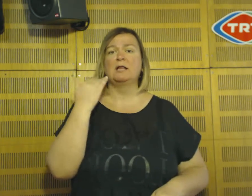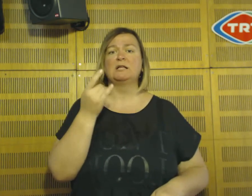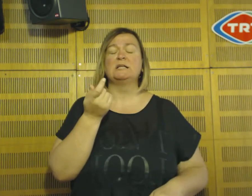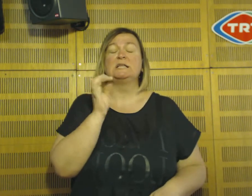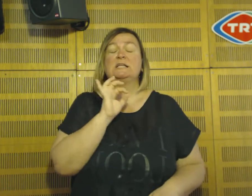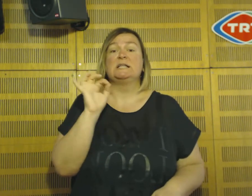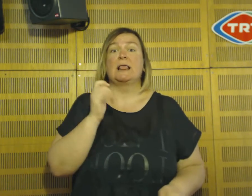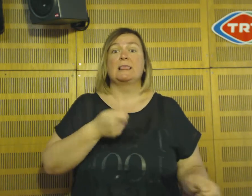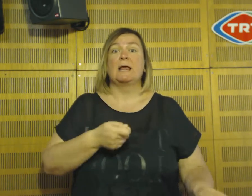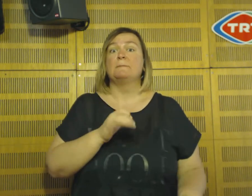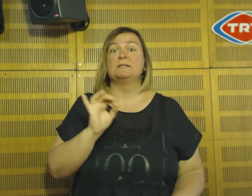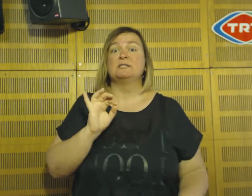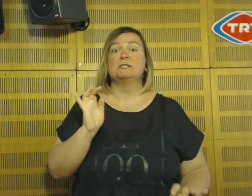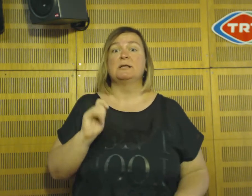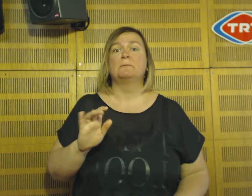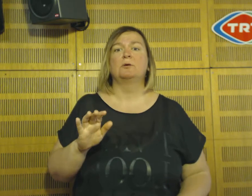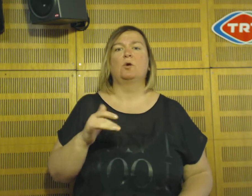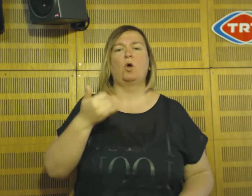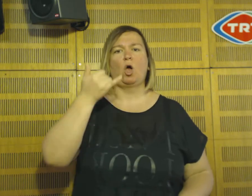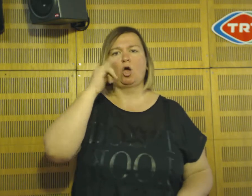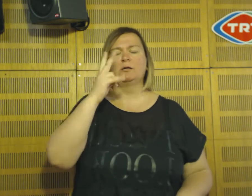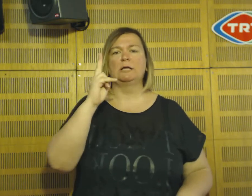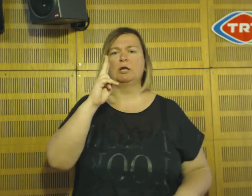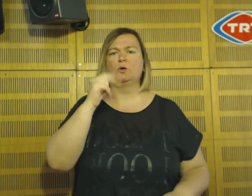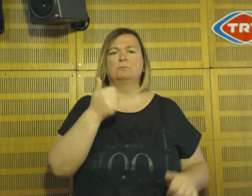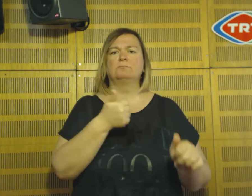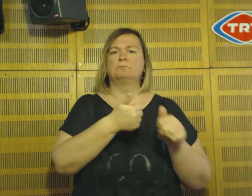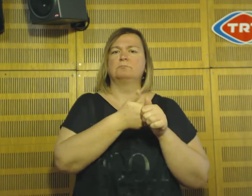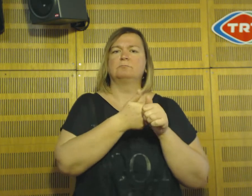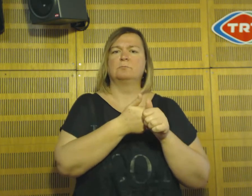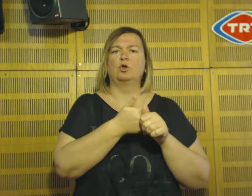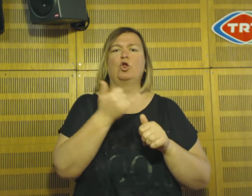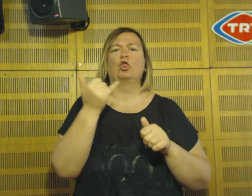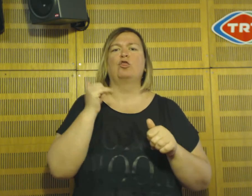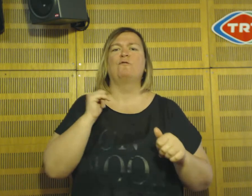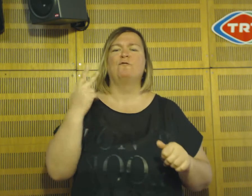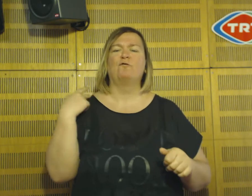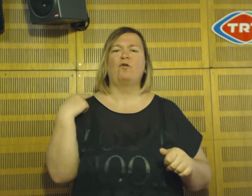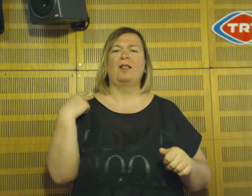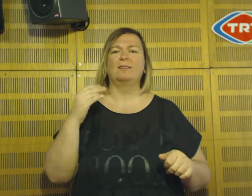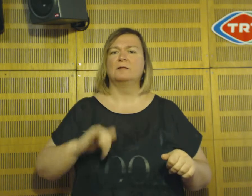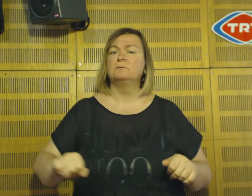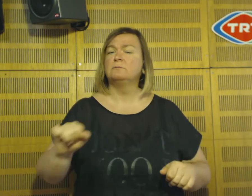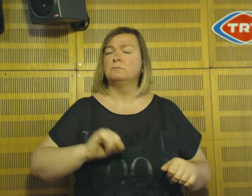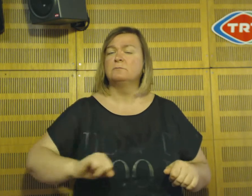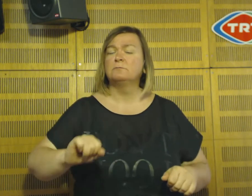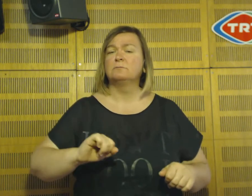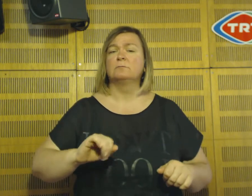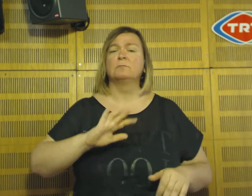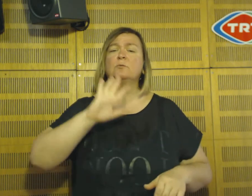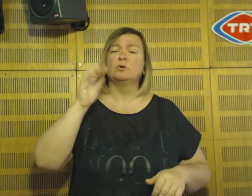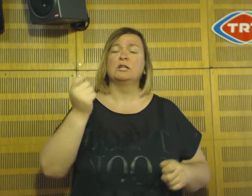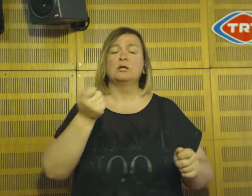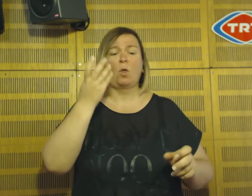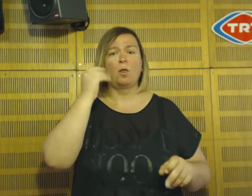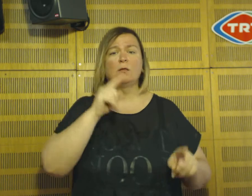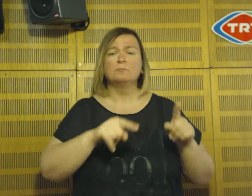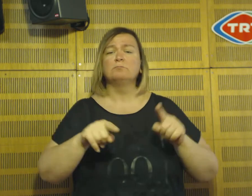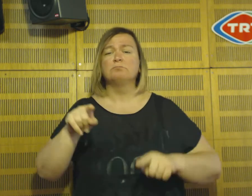temizlik işi yapmadığı için koçumuz 2 gün boyunca onunla orada tuvalet temizledi. Evet. Bunu yaptı. Bütün işleri öğrenmesini sağladı. Arkadan